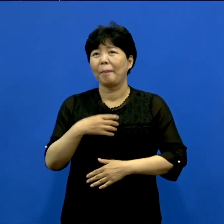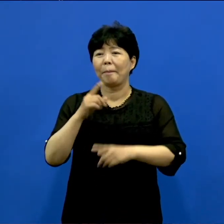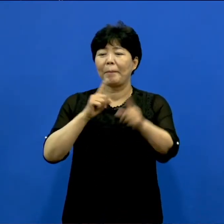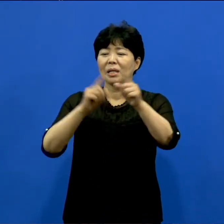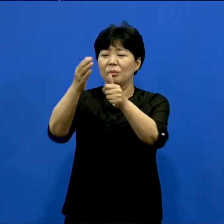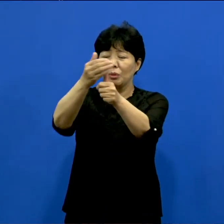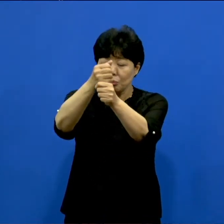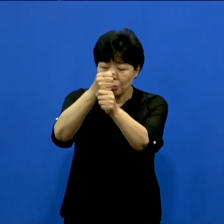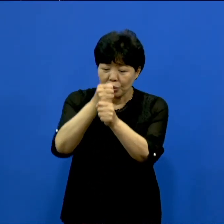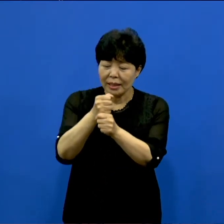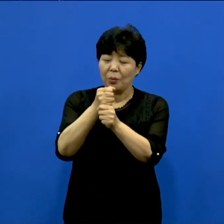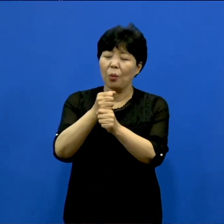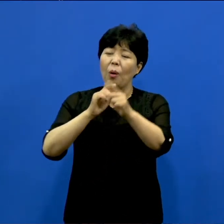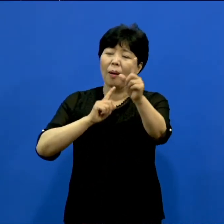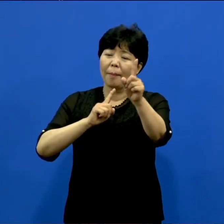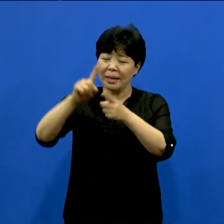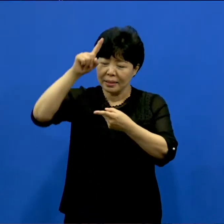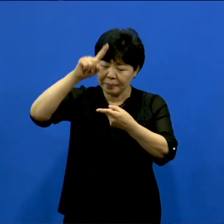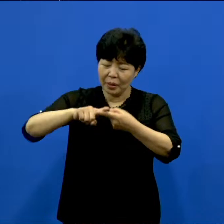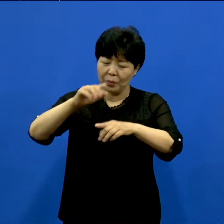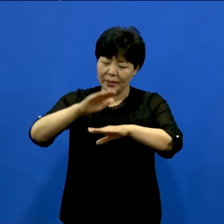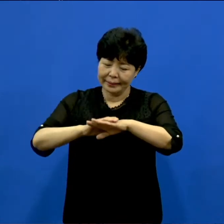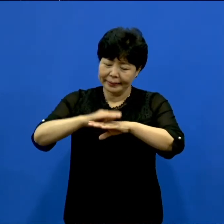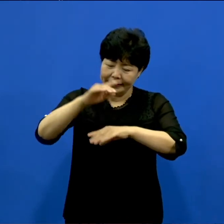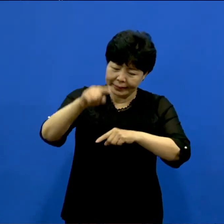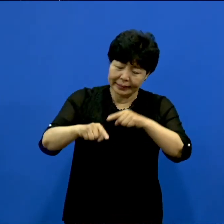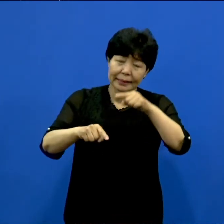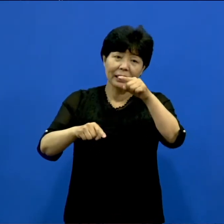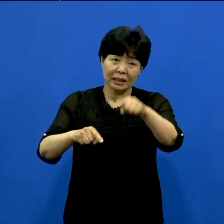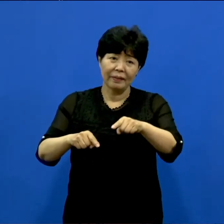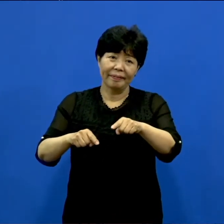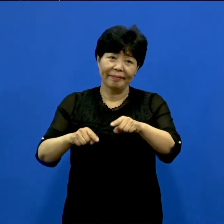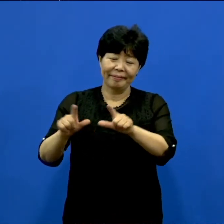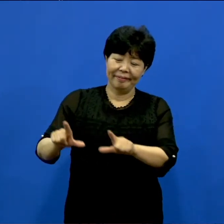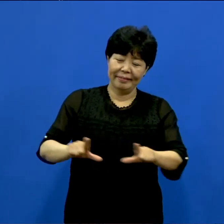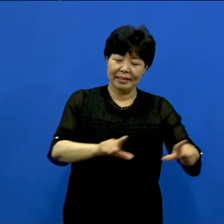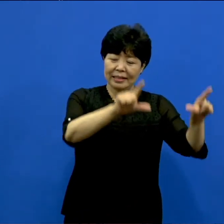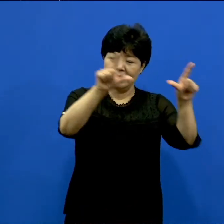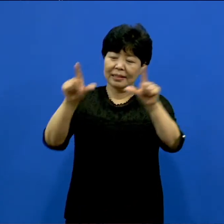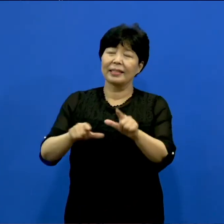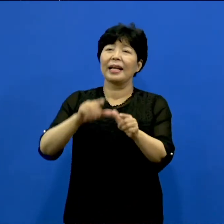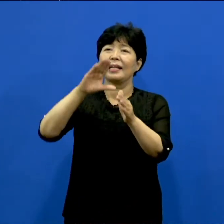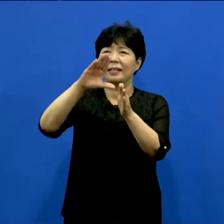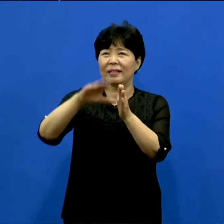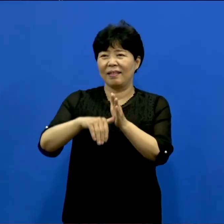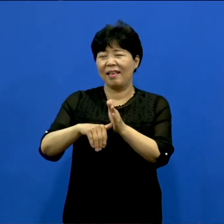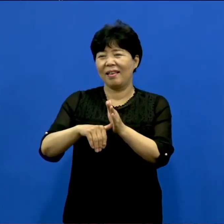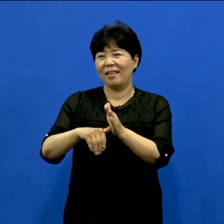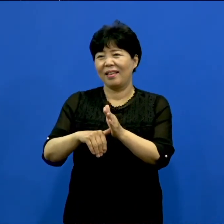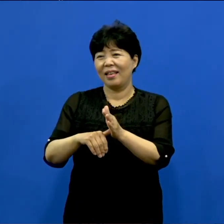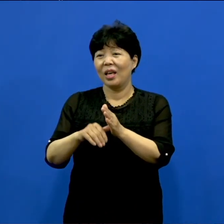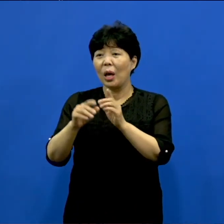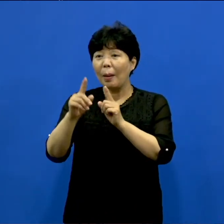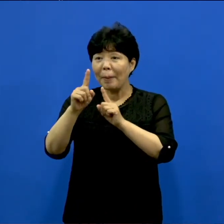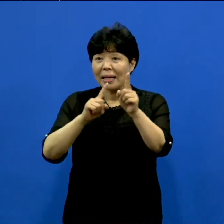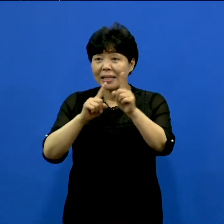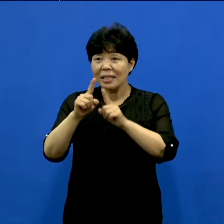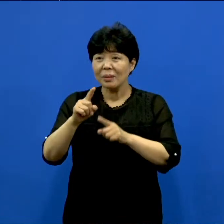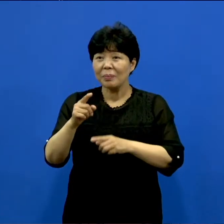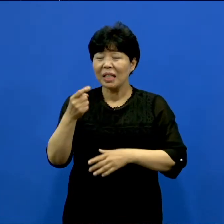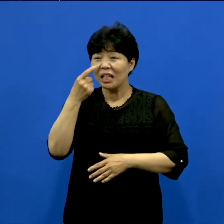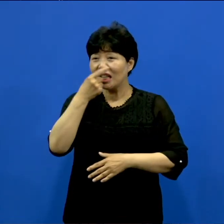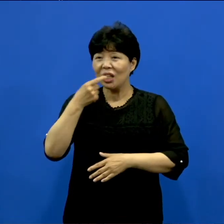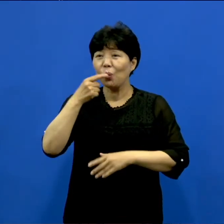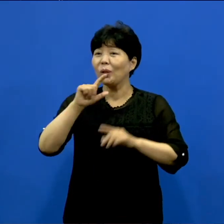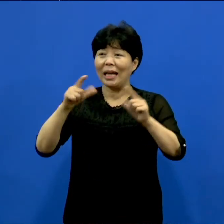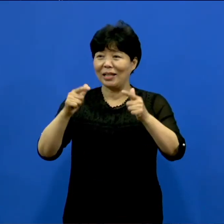붙들고 그 말씀을 실천하면서 현실에 부딪힐 때 하나님의 말씀이 공허한 이론이 아니고 진리라는